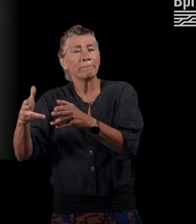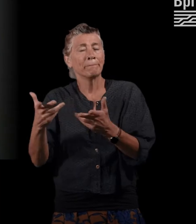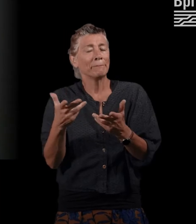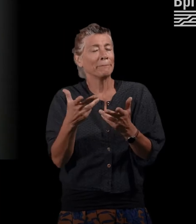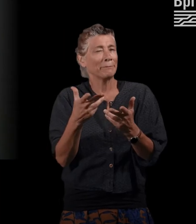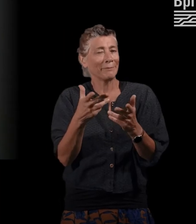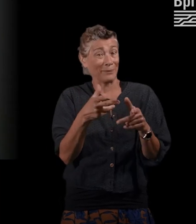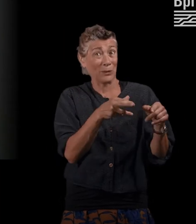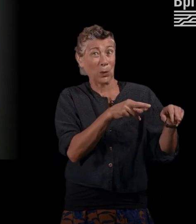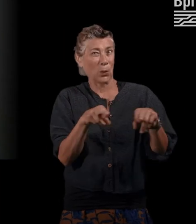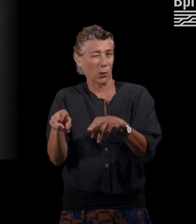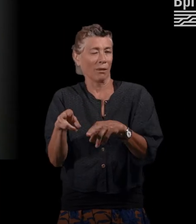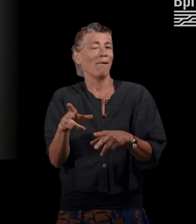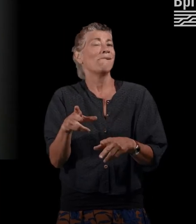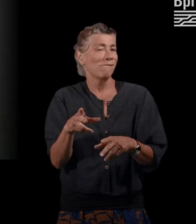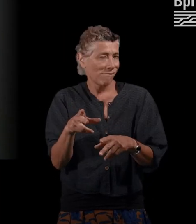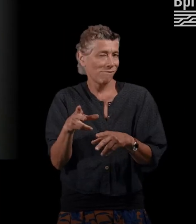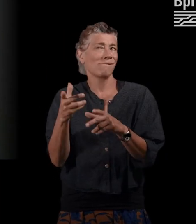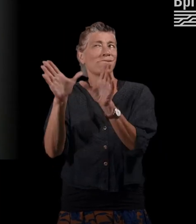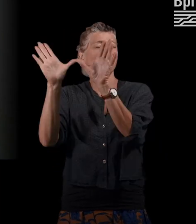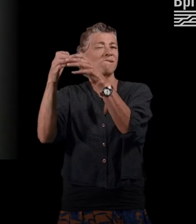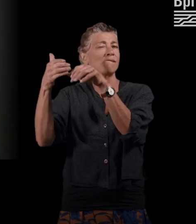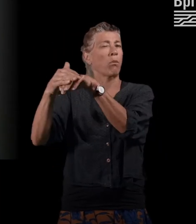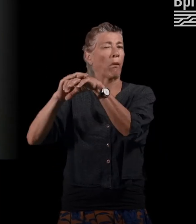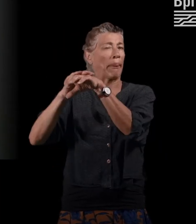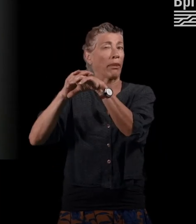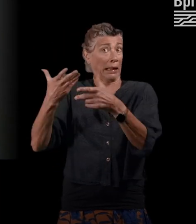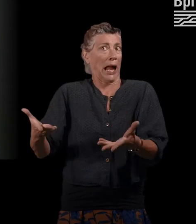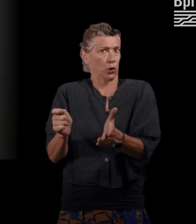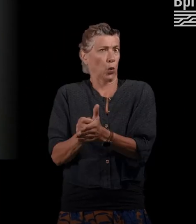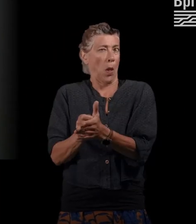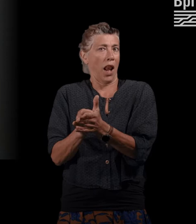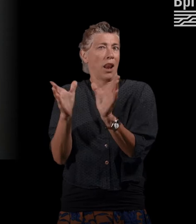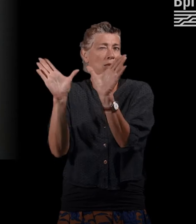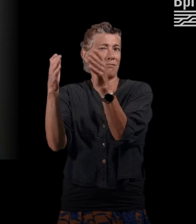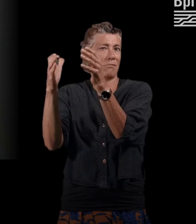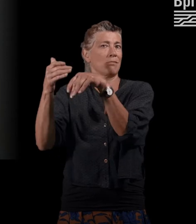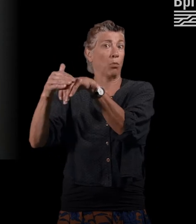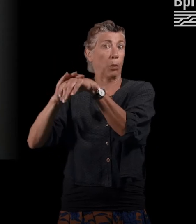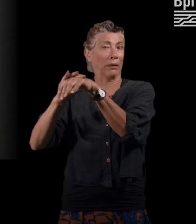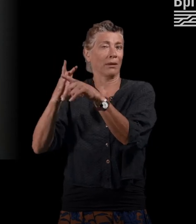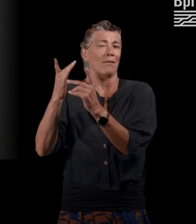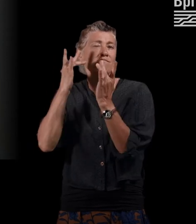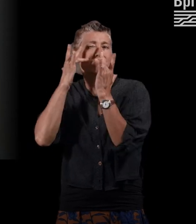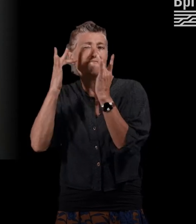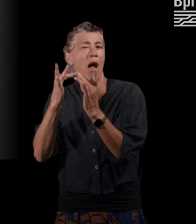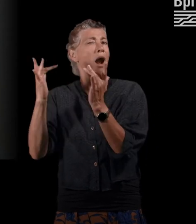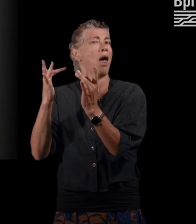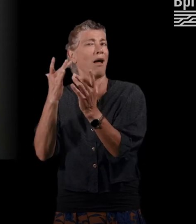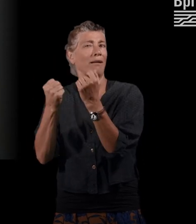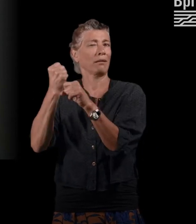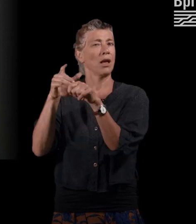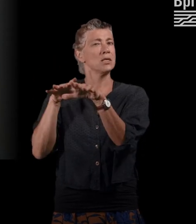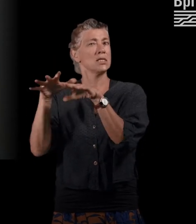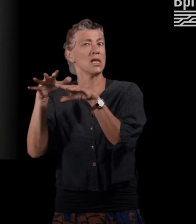la manière brillante avec laquelle la classe politique actuelle ou par laquelle la classe politique actuelle est arrivée